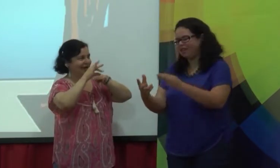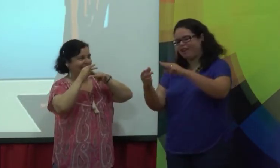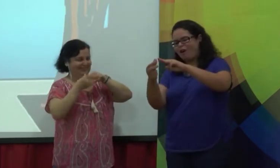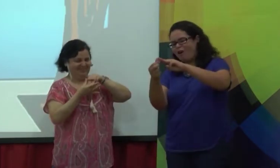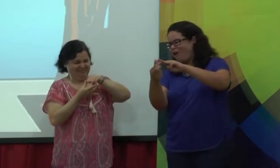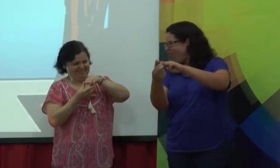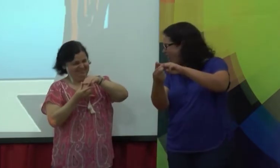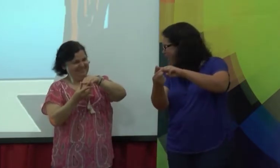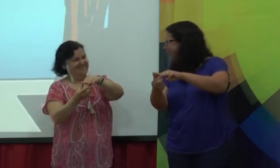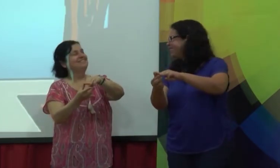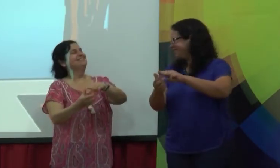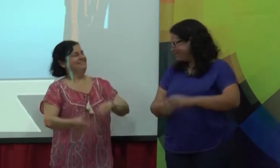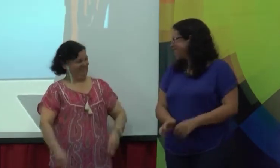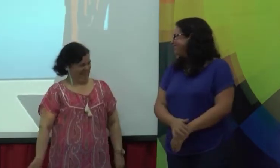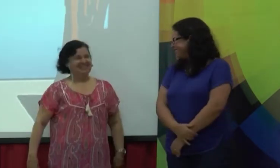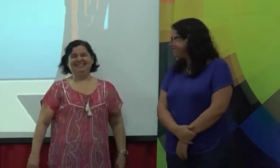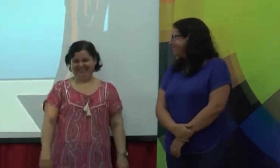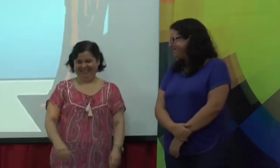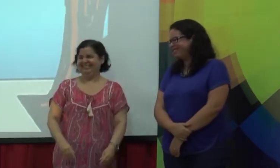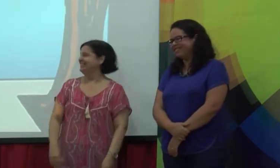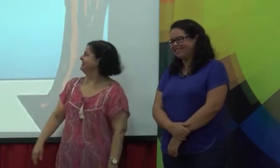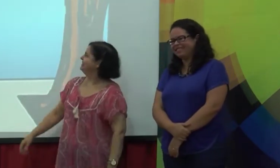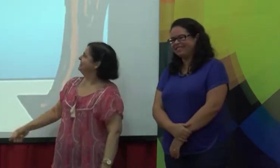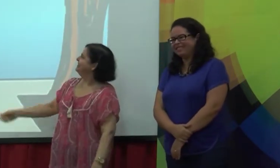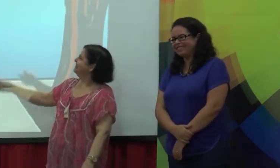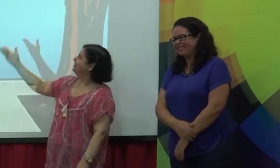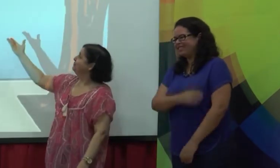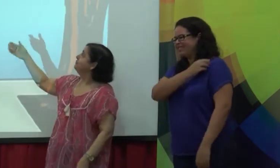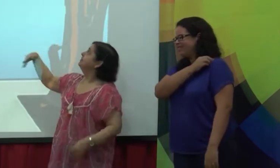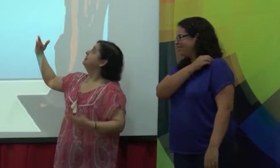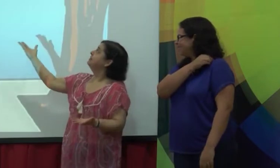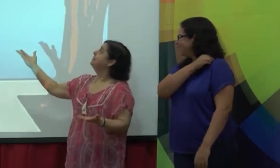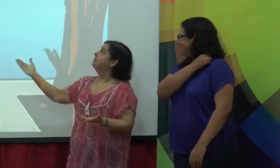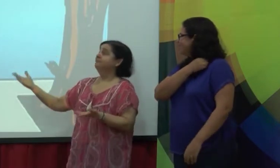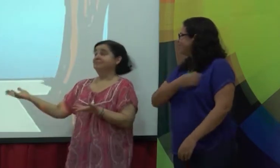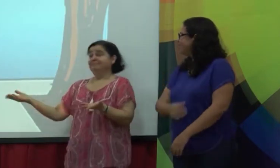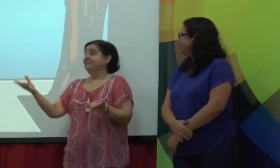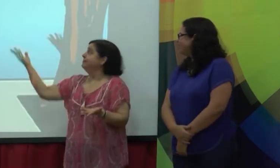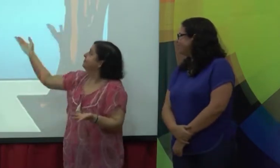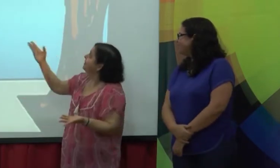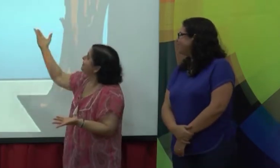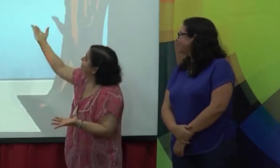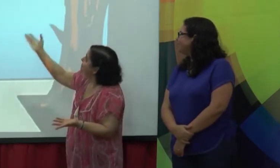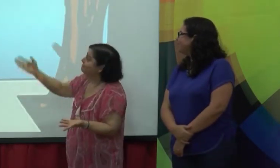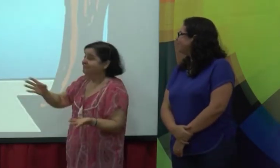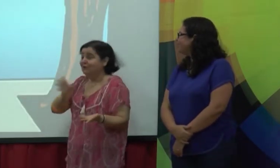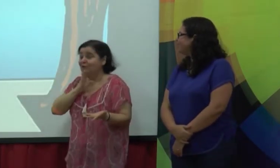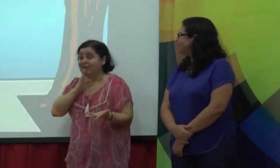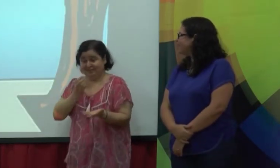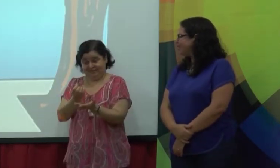sempre seguir com essa tríplice no centro espírita.